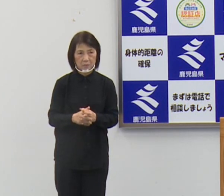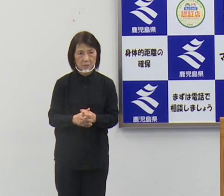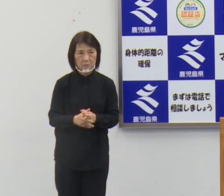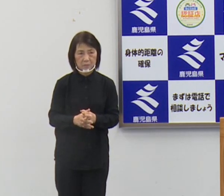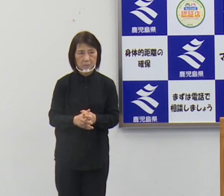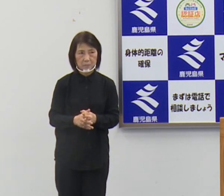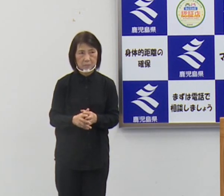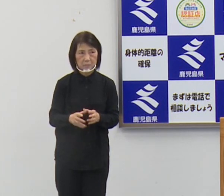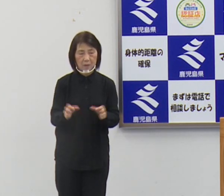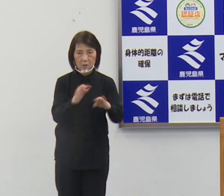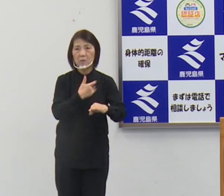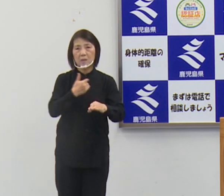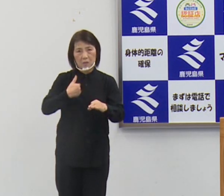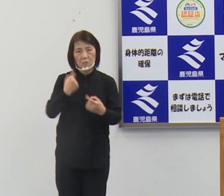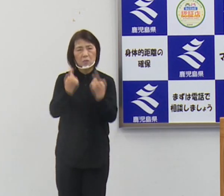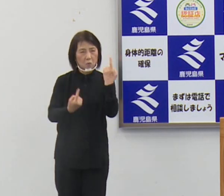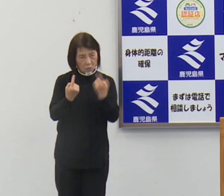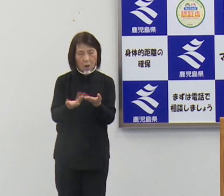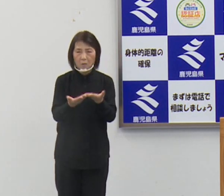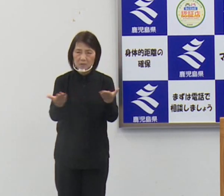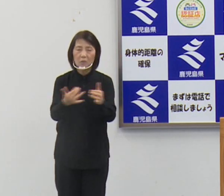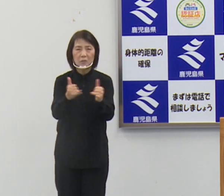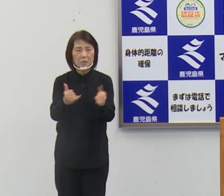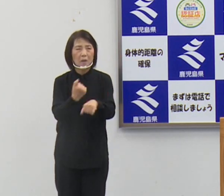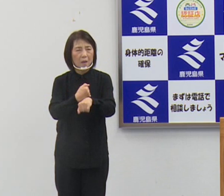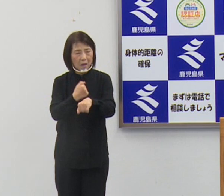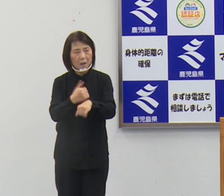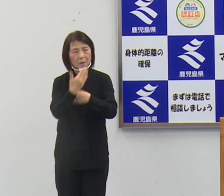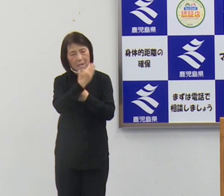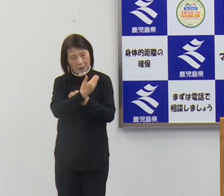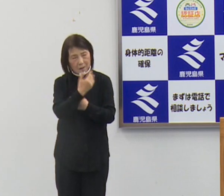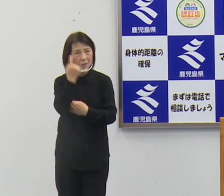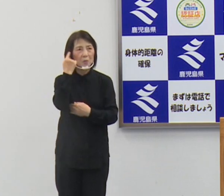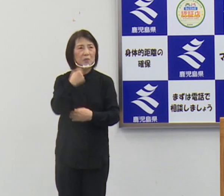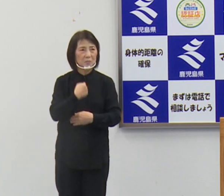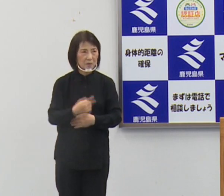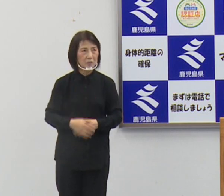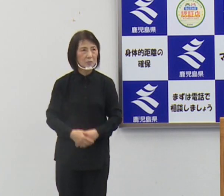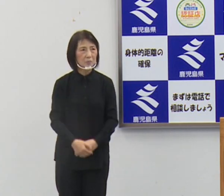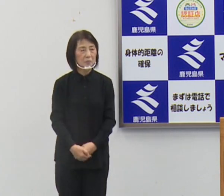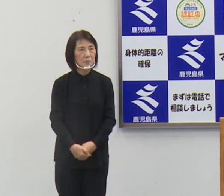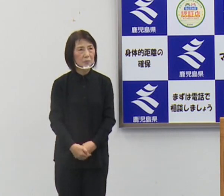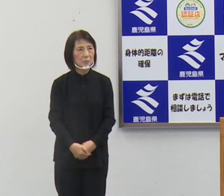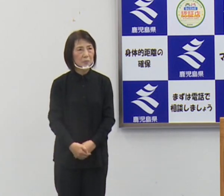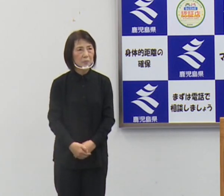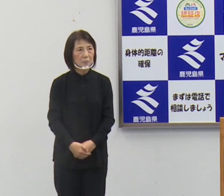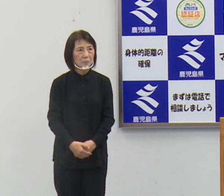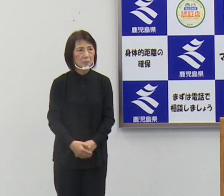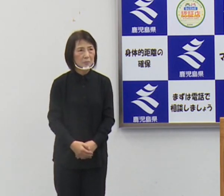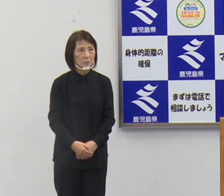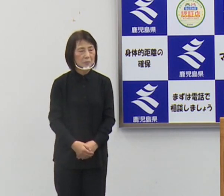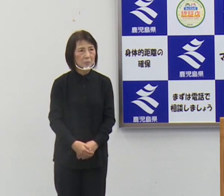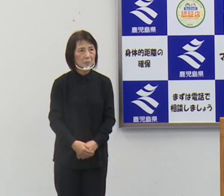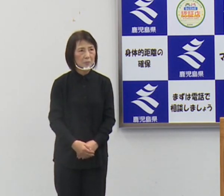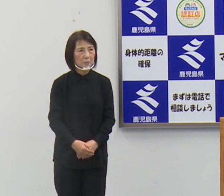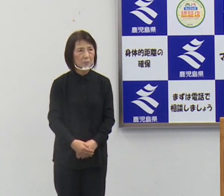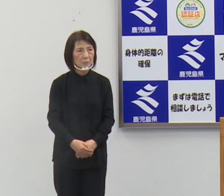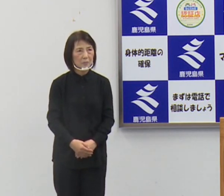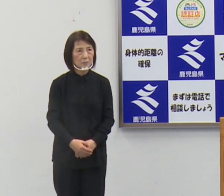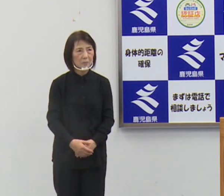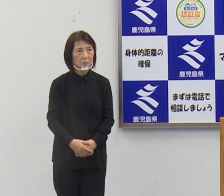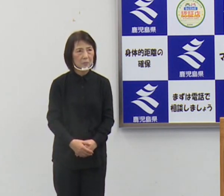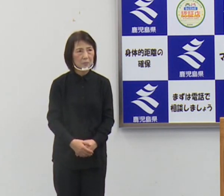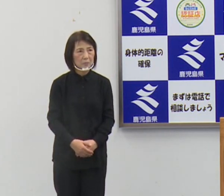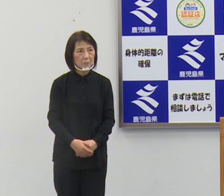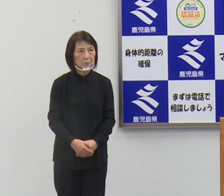ですけども、現時点でなかなかもうそういうような状況は難しいとお考えなのか、それともやはりそこまで持っていてそういうような対